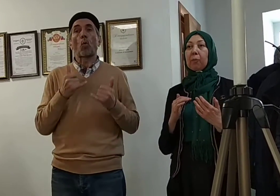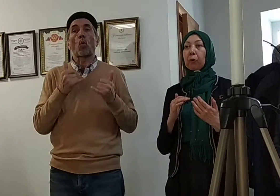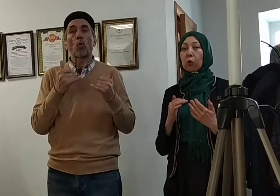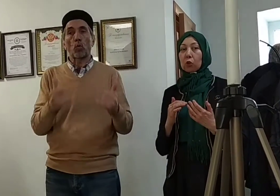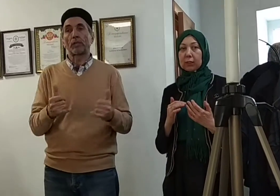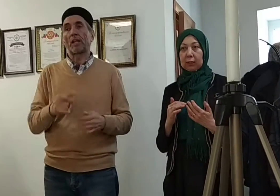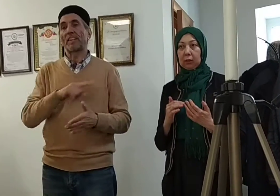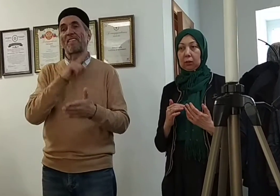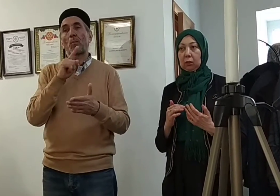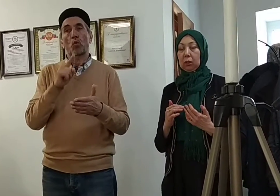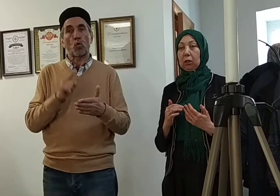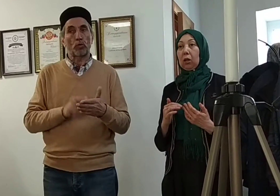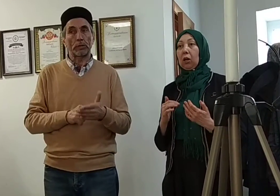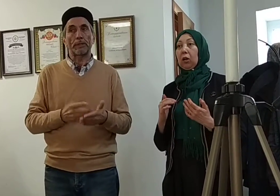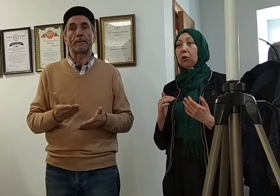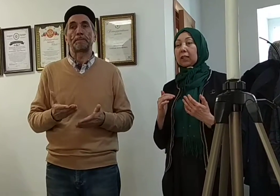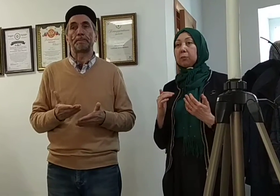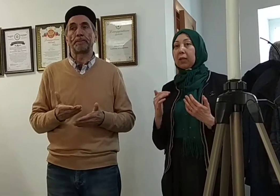уделяете вопросы,